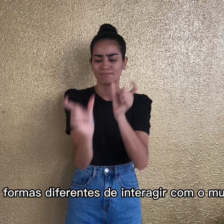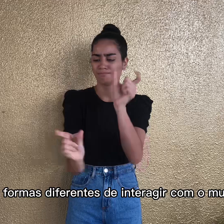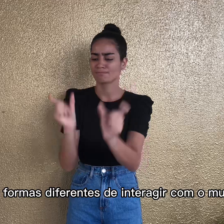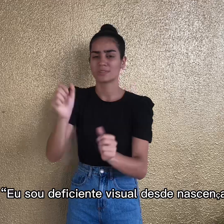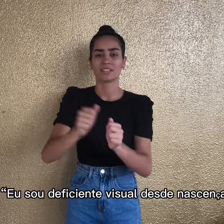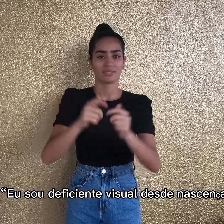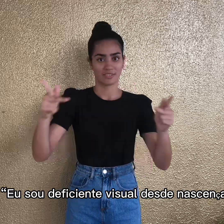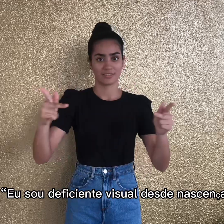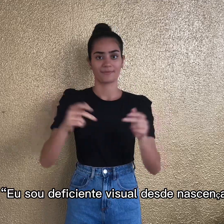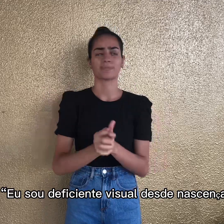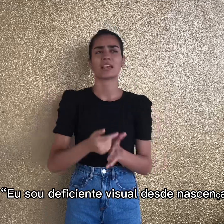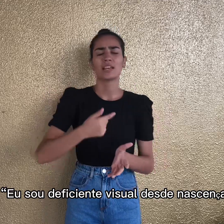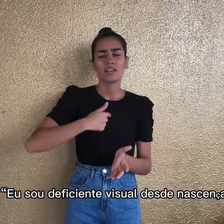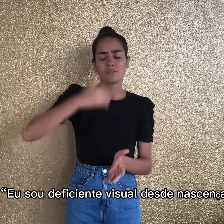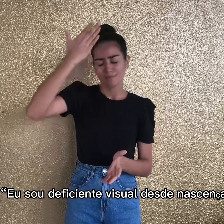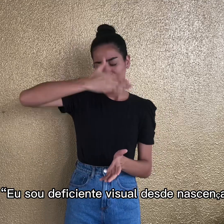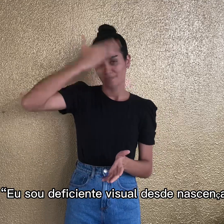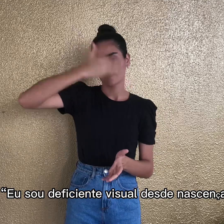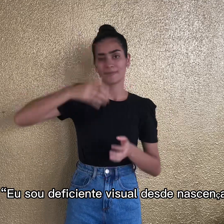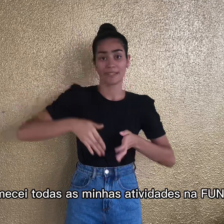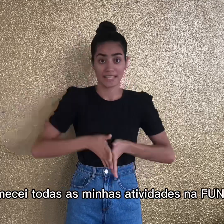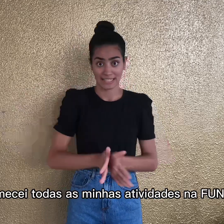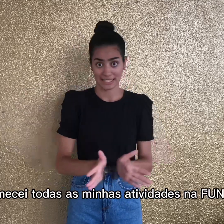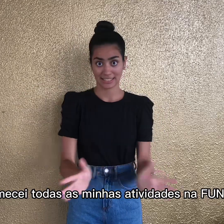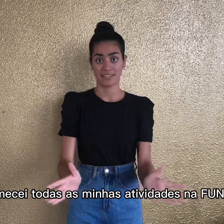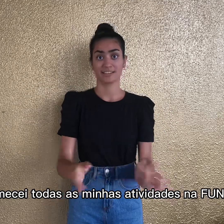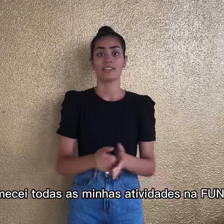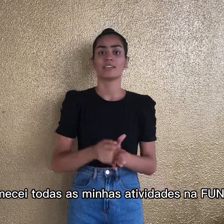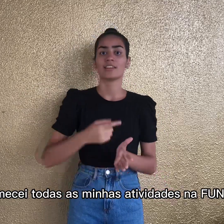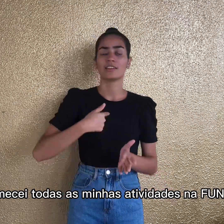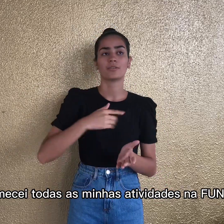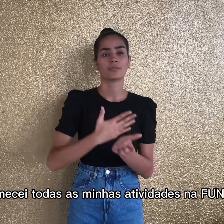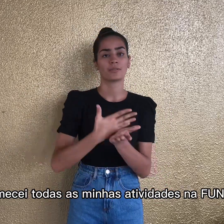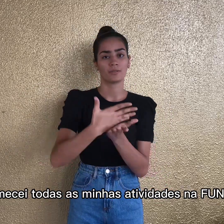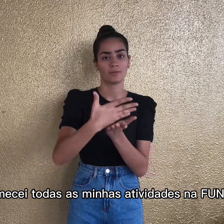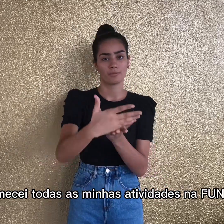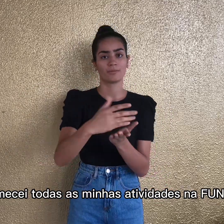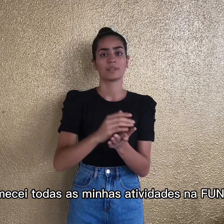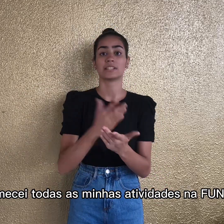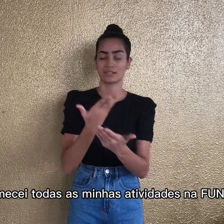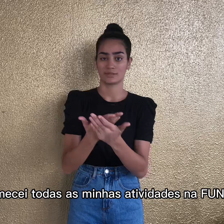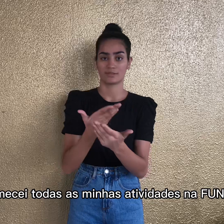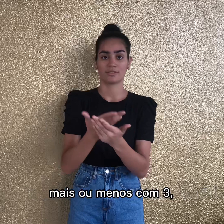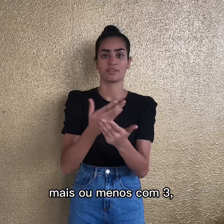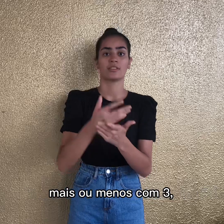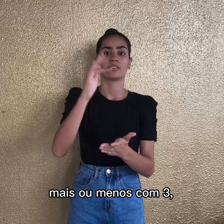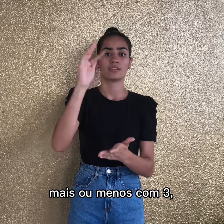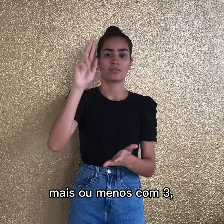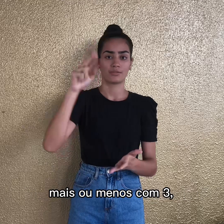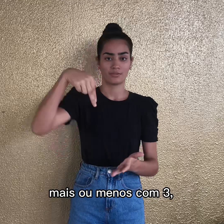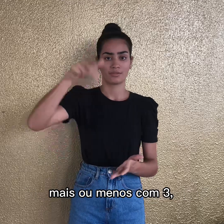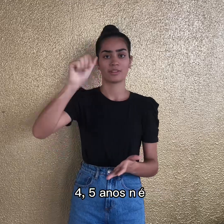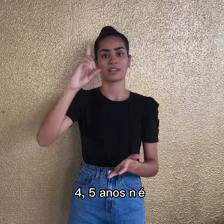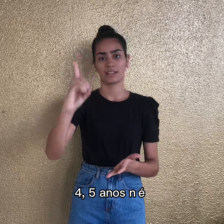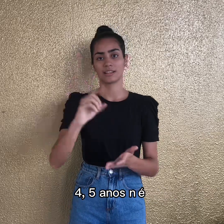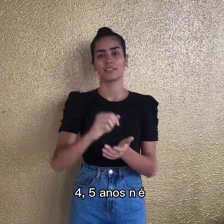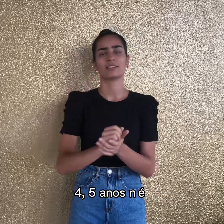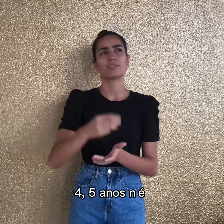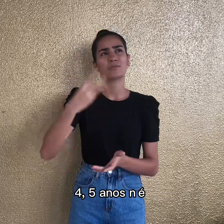Eu sou deficiente visual desde nascença, comecei todas as minhas atividades na FUNAD, mais ou menos com 3, 4, 5